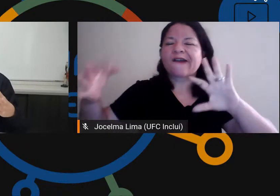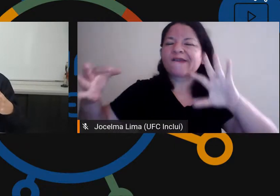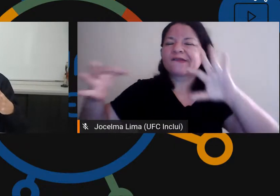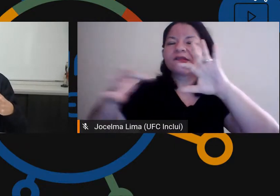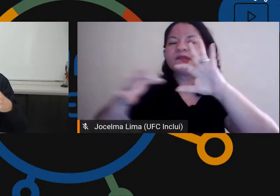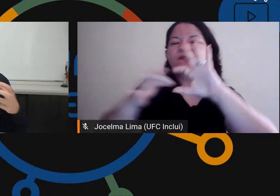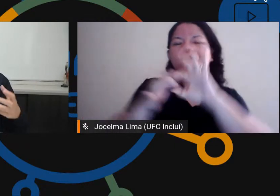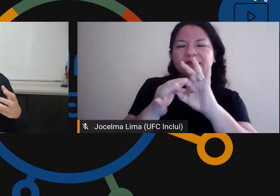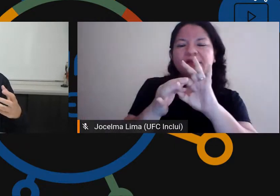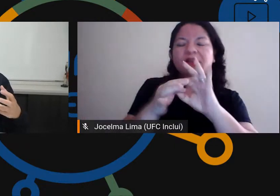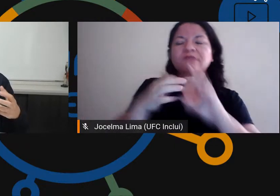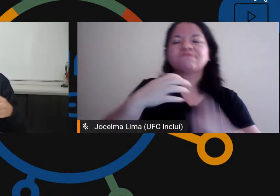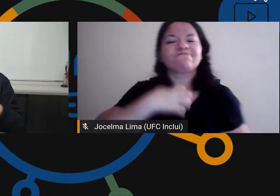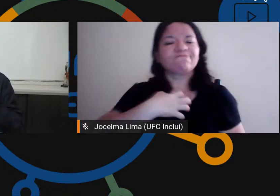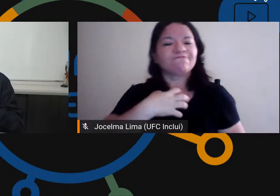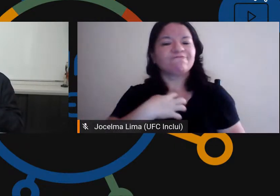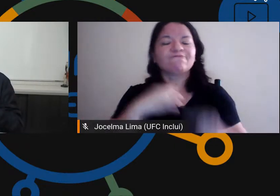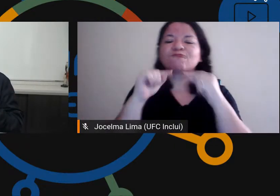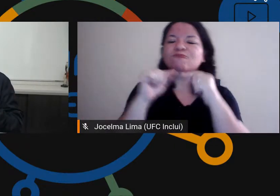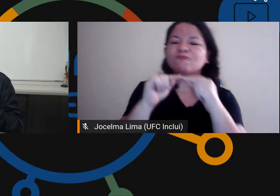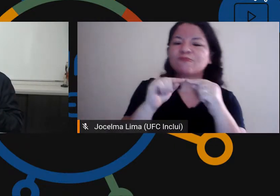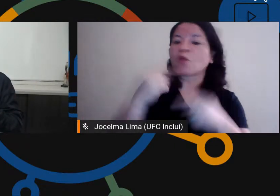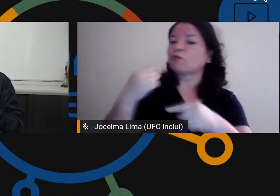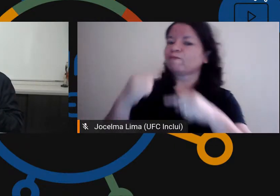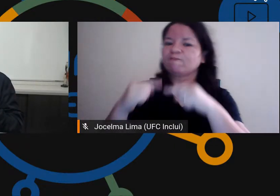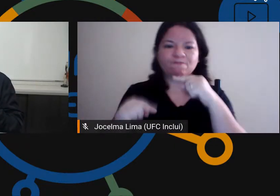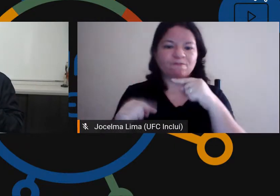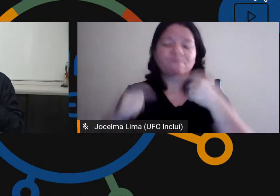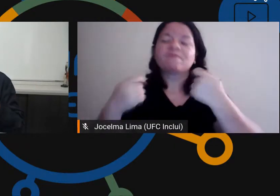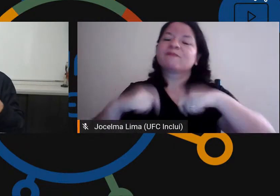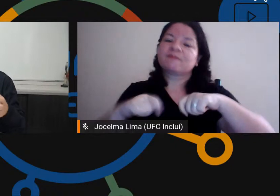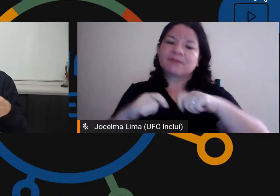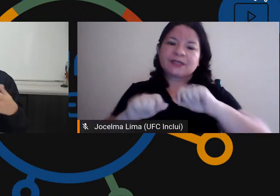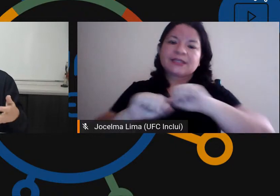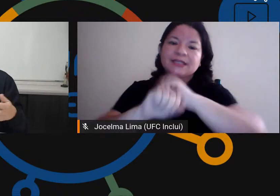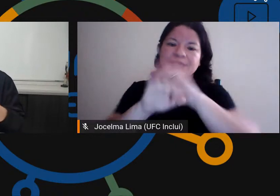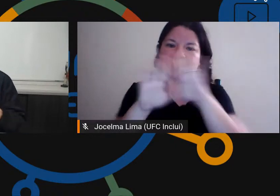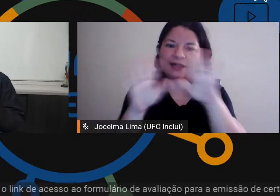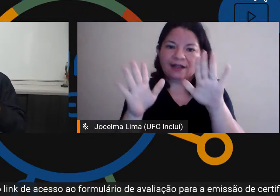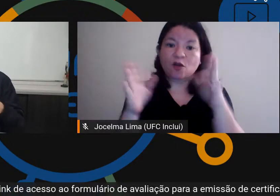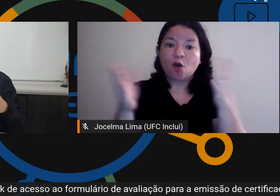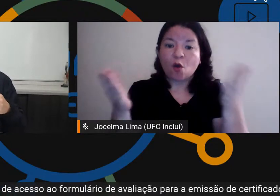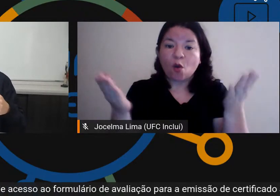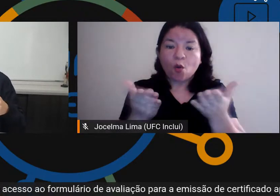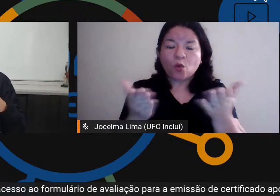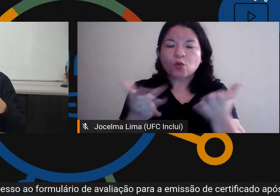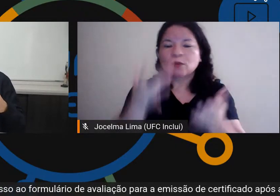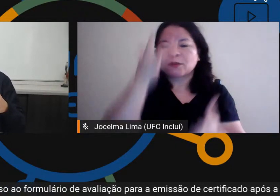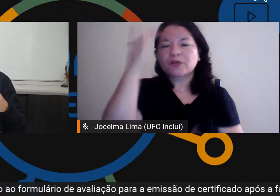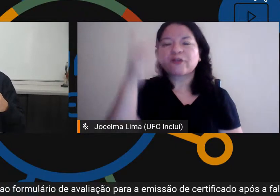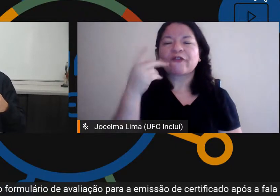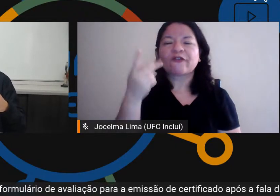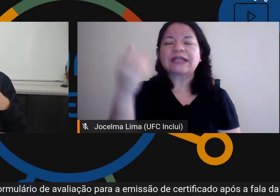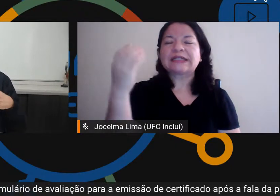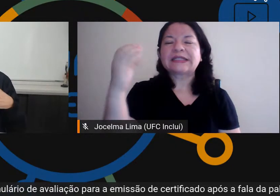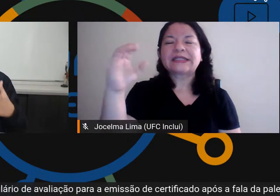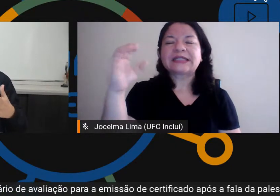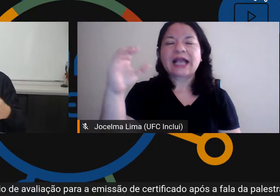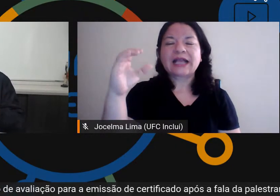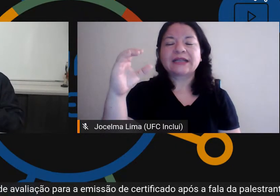faz sentido e o que não faz sentido. Não é? E muita gente hoje fala de ciência, mas sem ter a prática